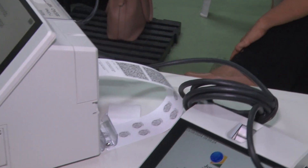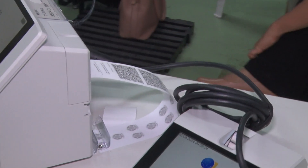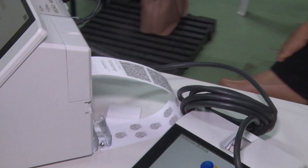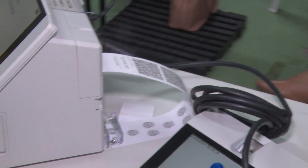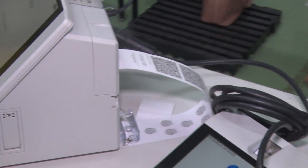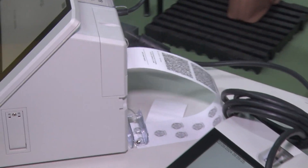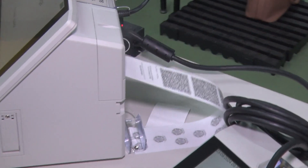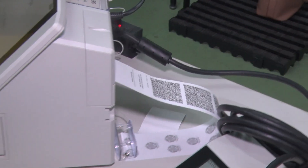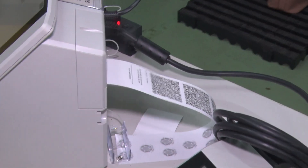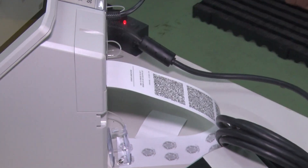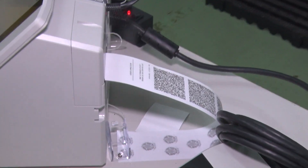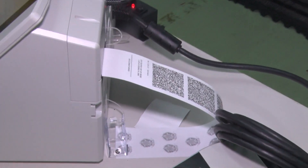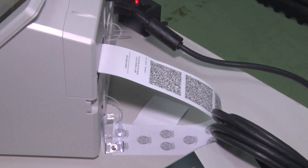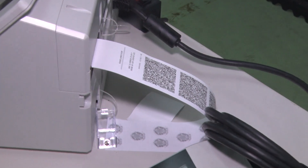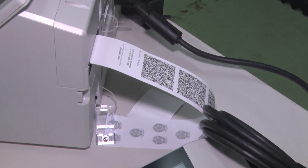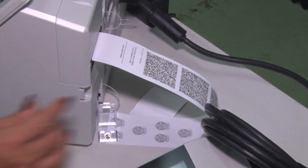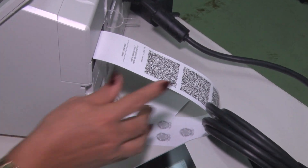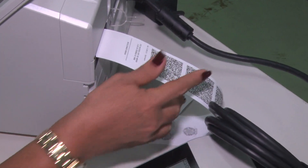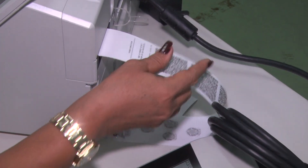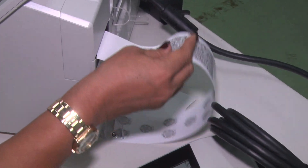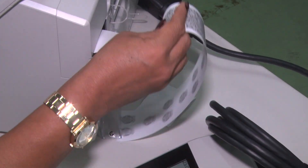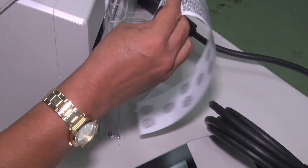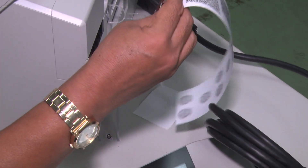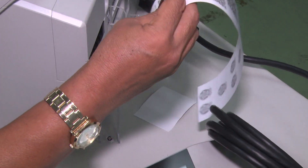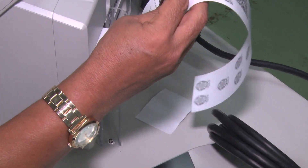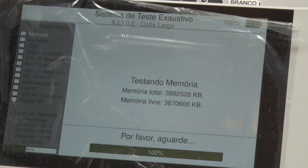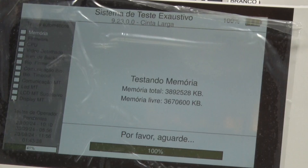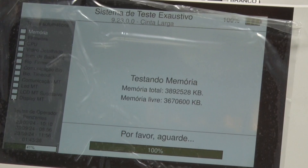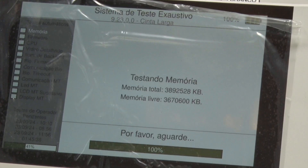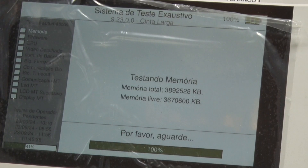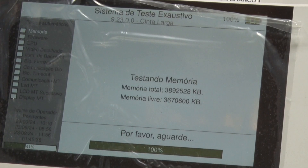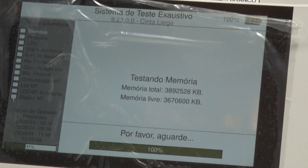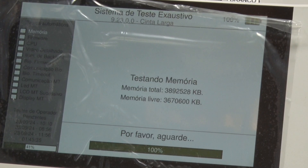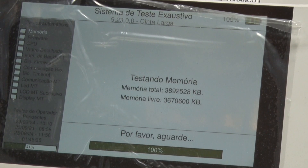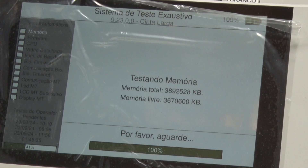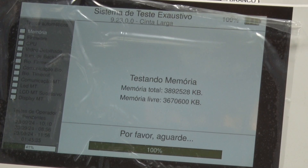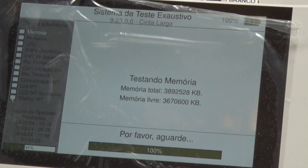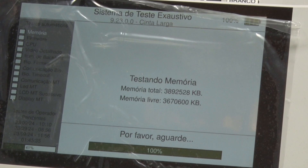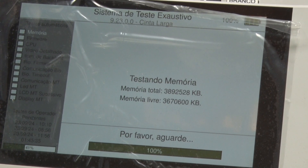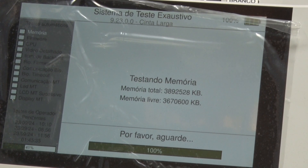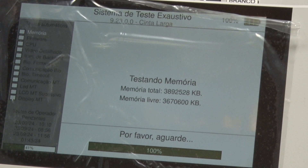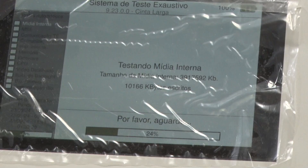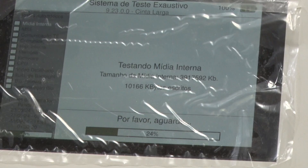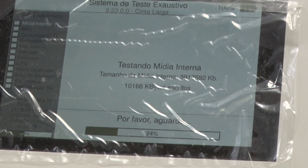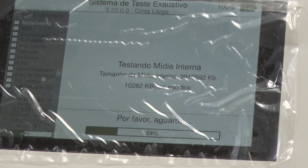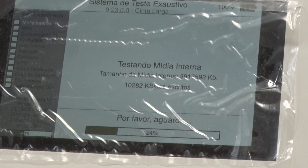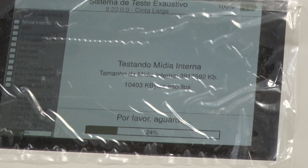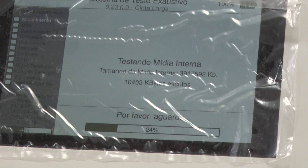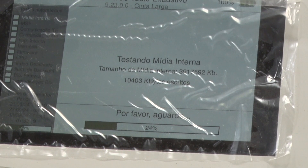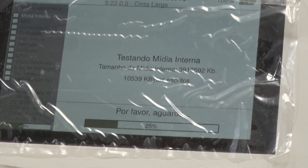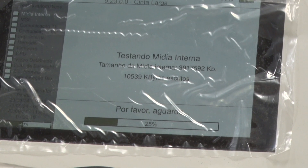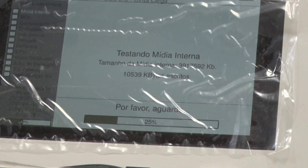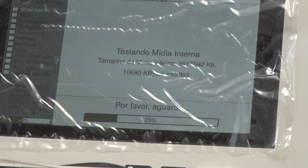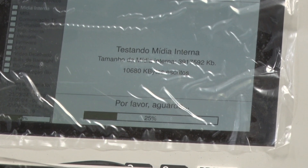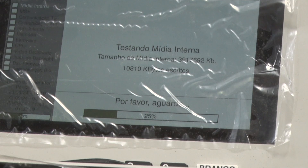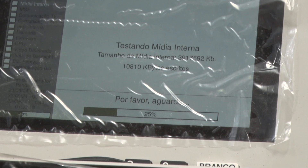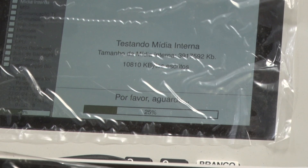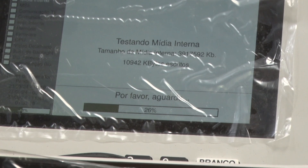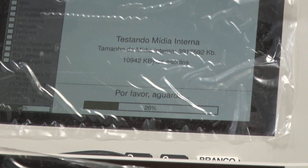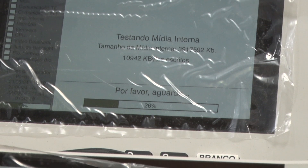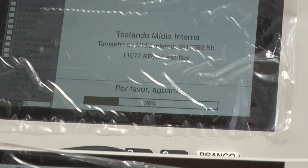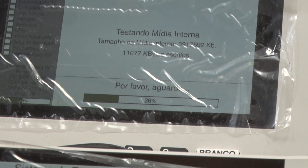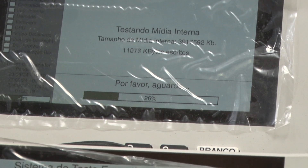essa checagem física, houve a carga das mídias, ou seja, a inserção das informações dos